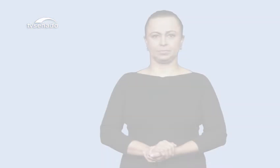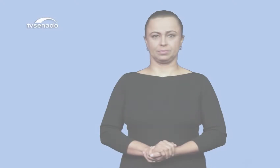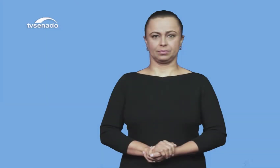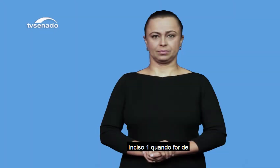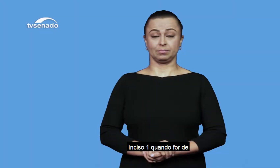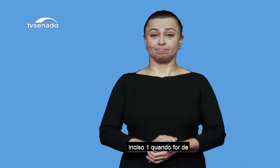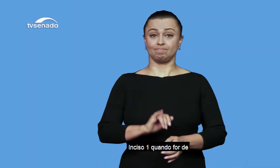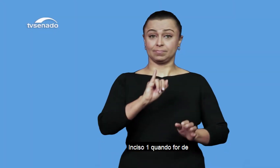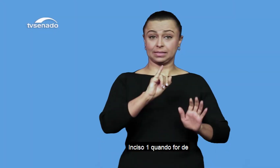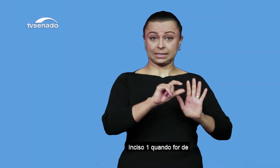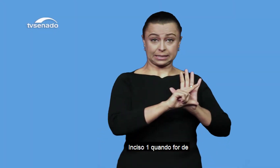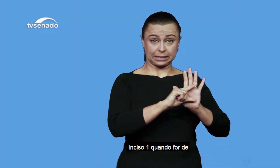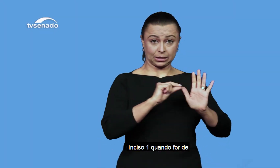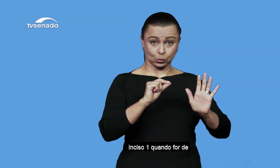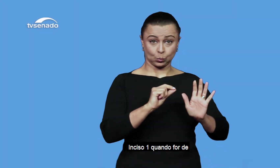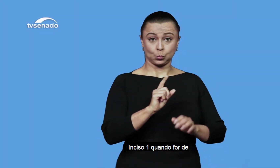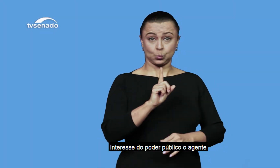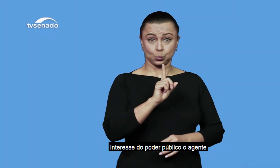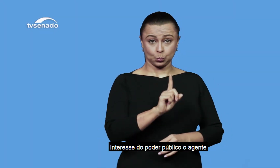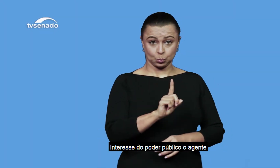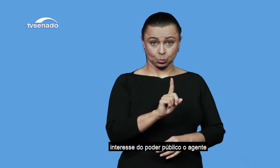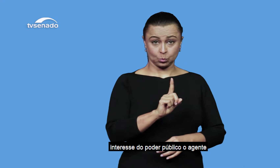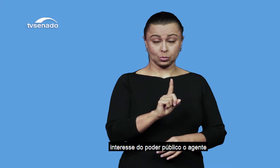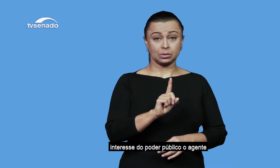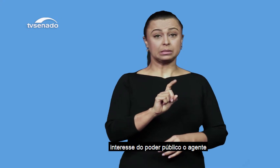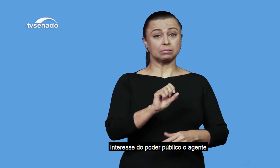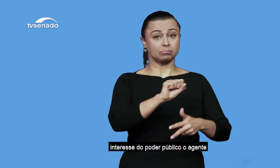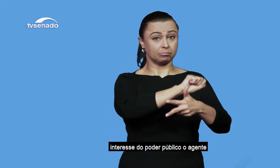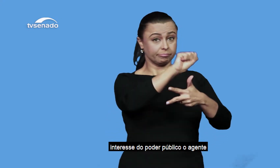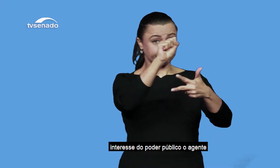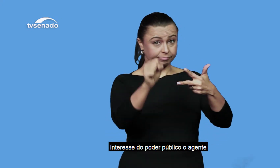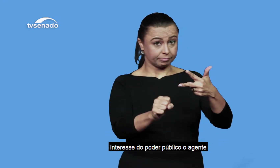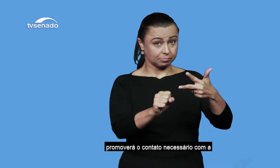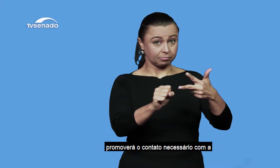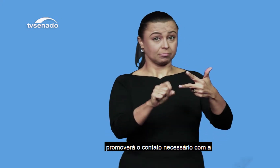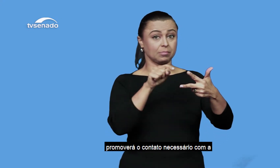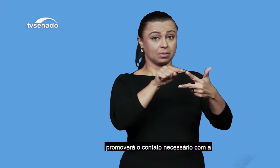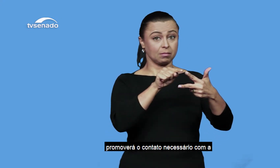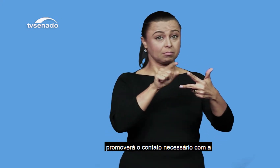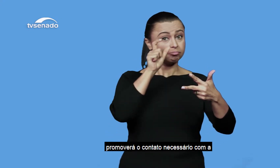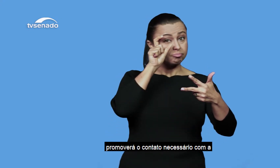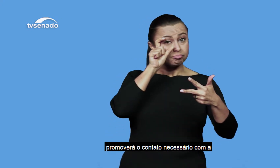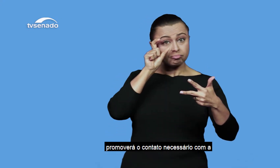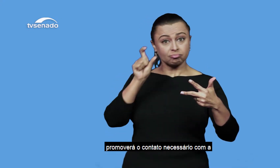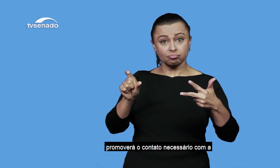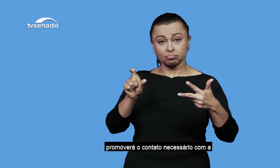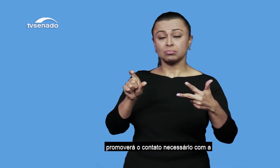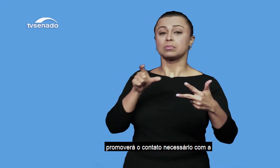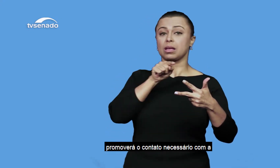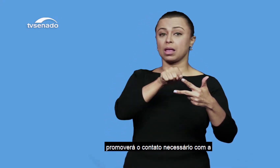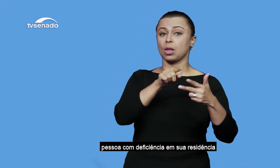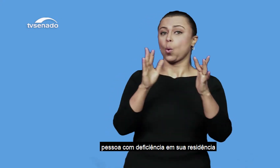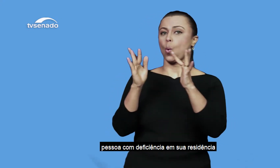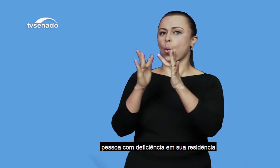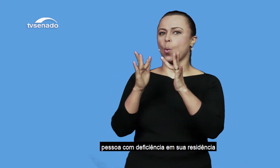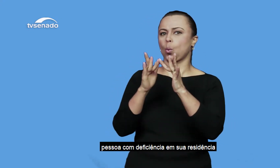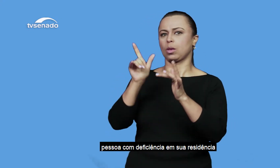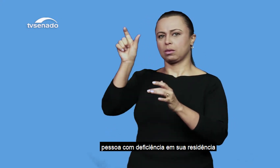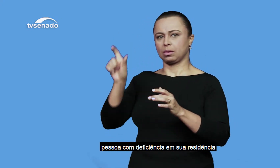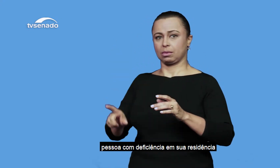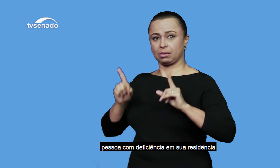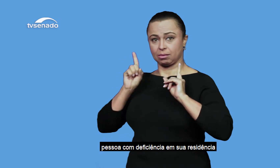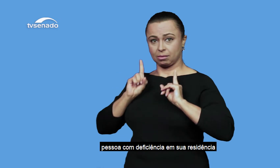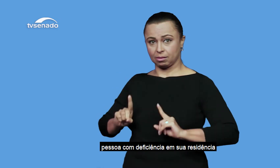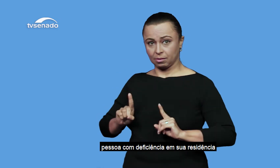o inciso 1 quando for de interesse do poder público o agente promoverá o contato necessário com a pessoa com deficiência